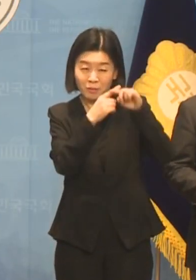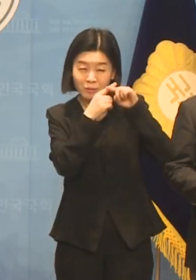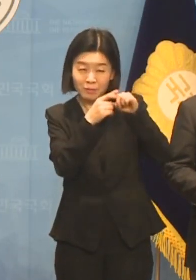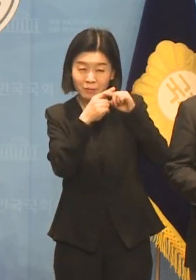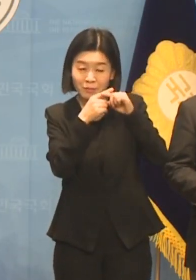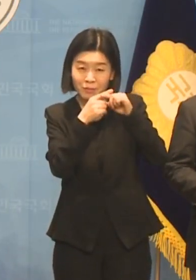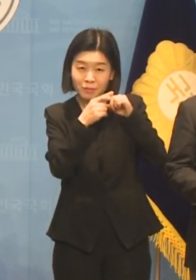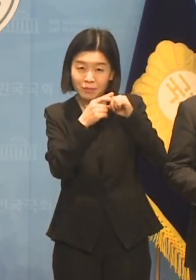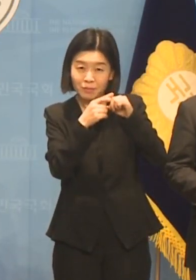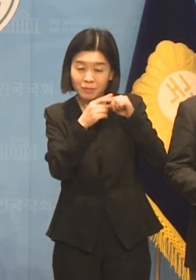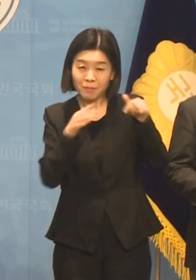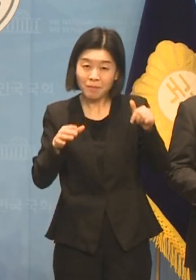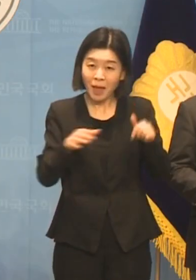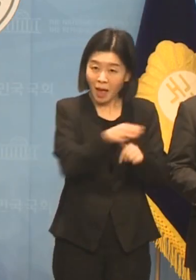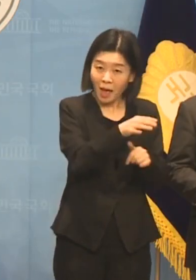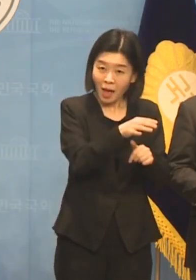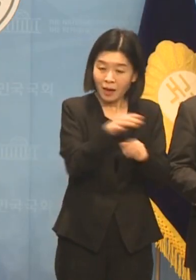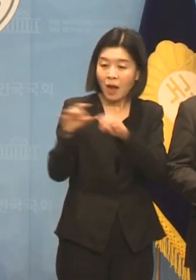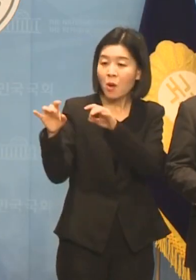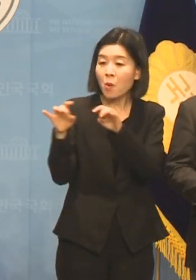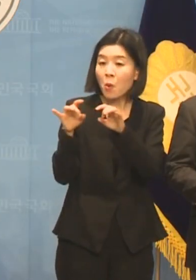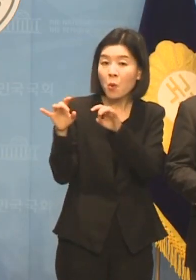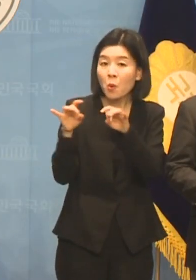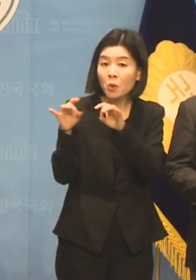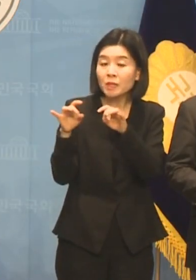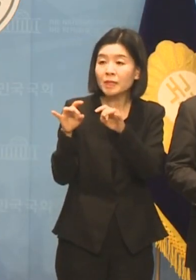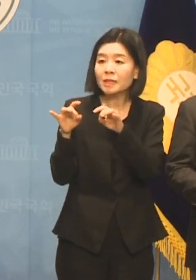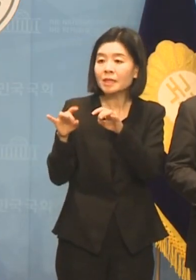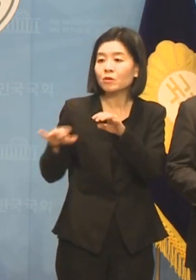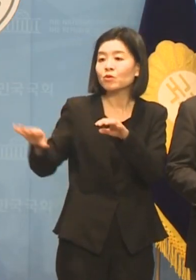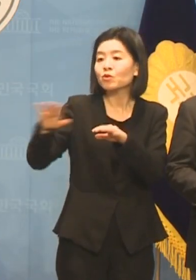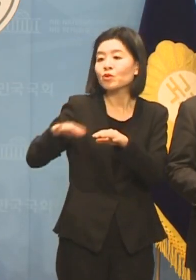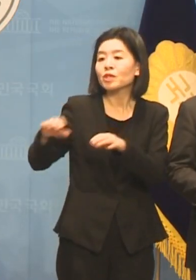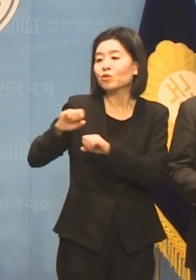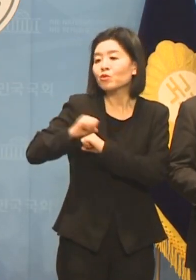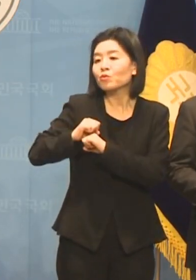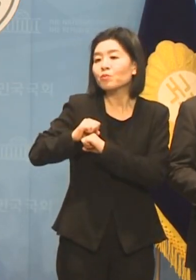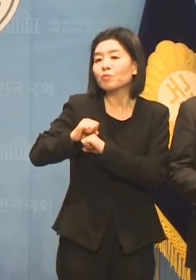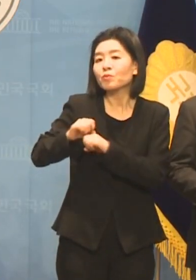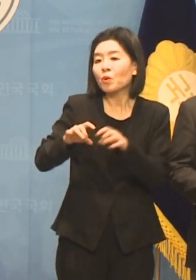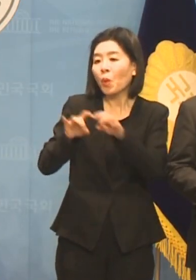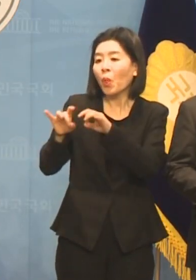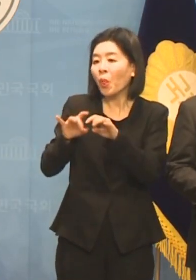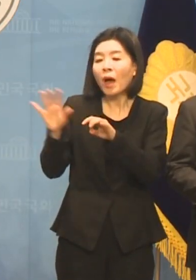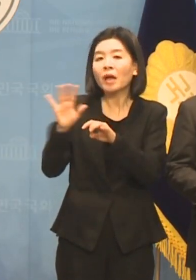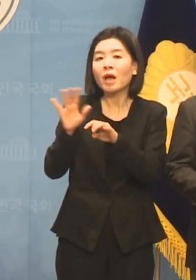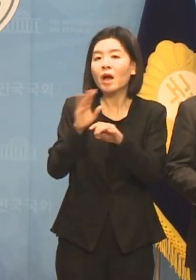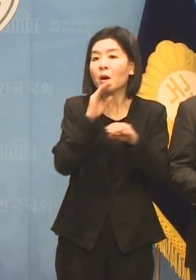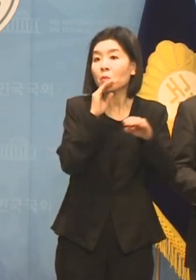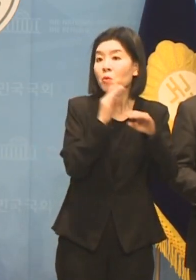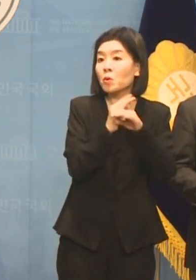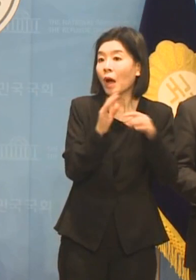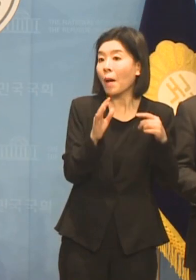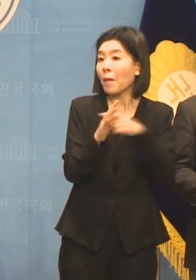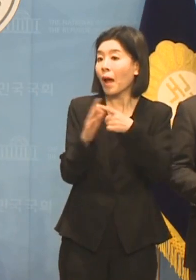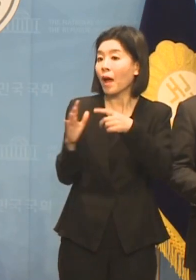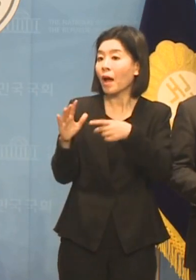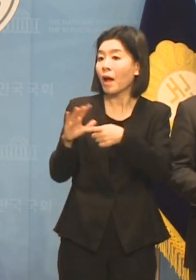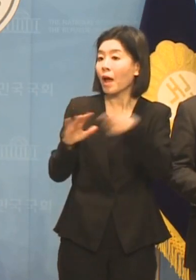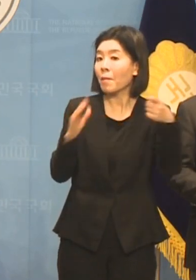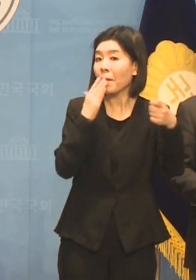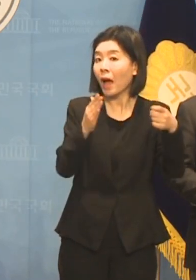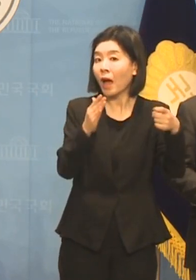아군끼리만 알아들을 수 있는 비화통신이 아니라 북한도 알아들을 수 있게